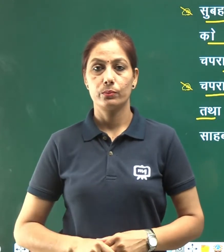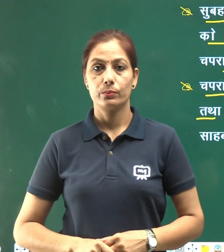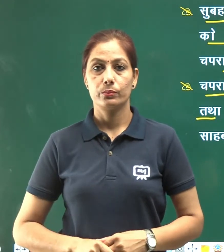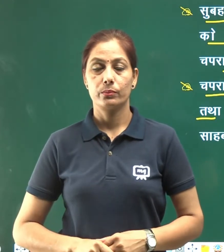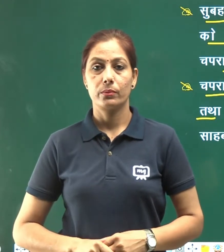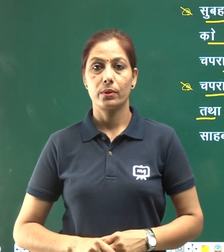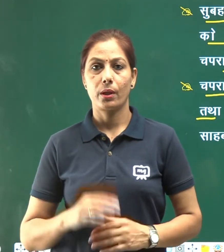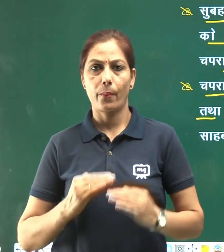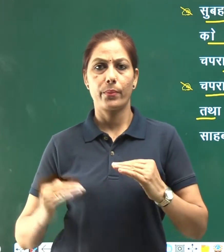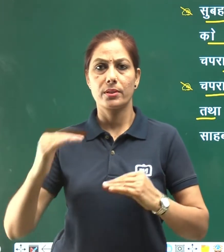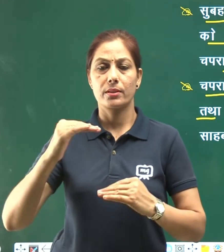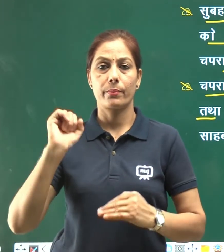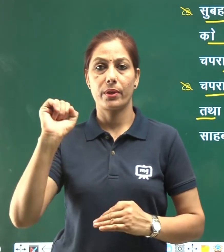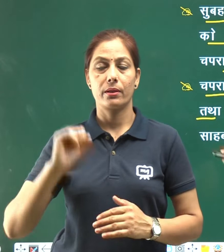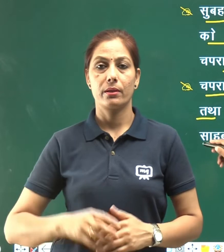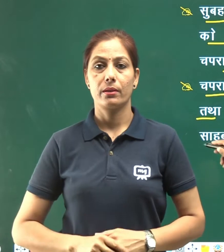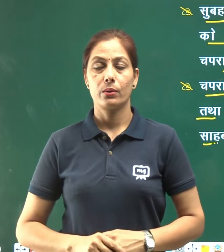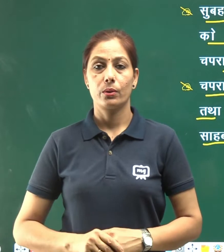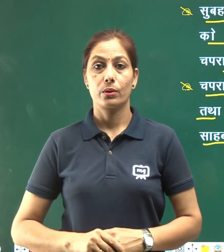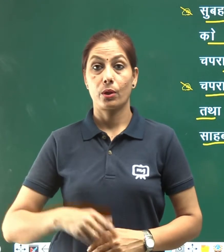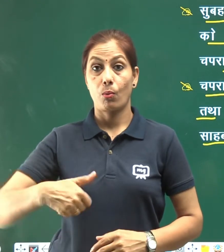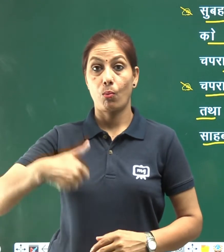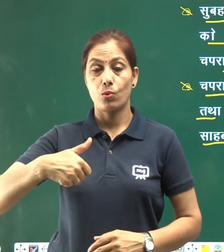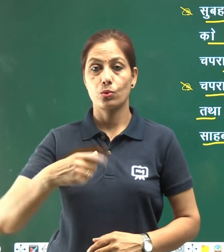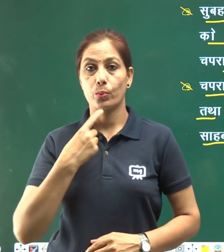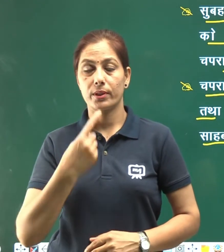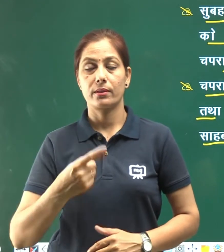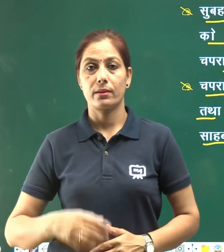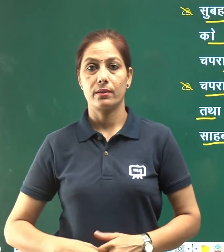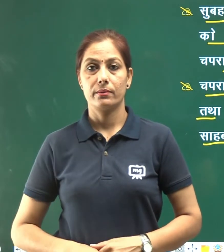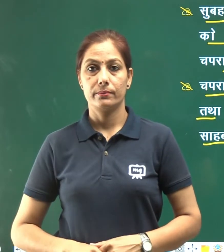अपने से बड़े साहब को बताता है।